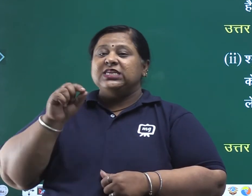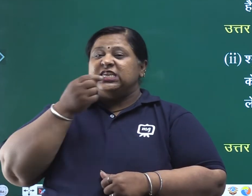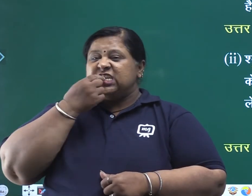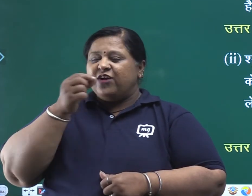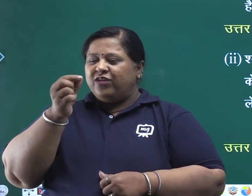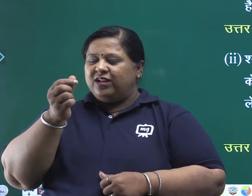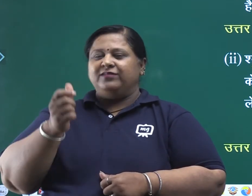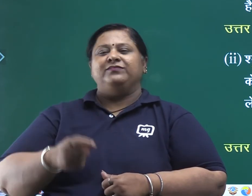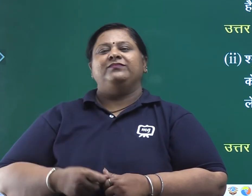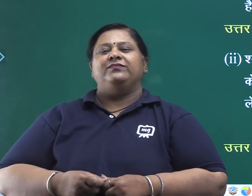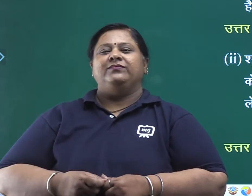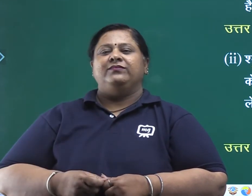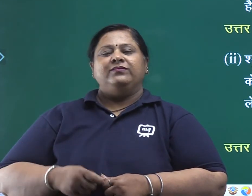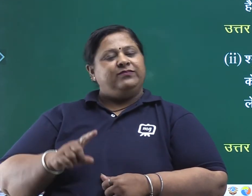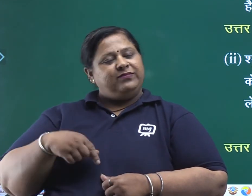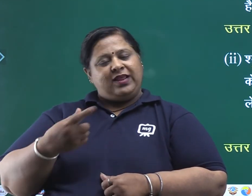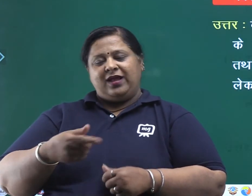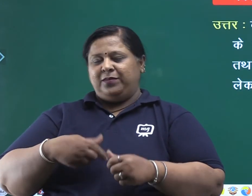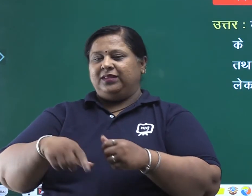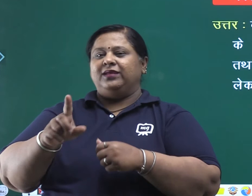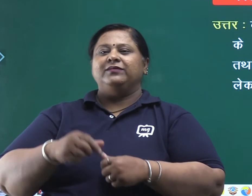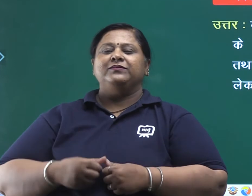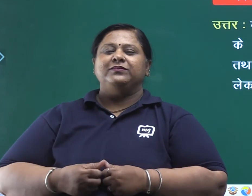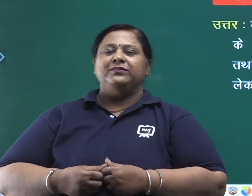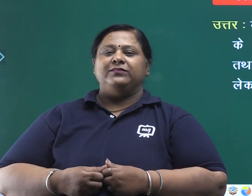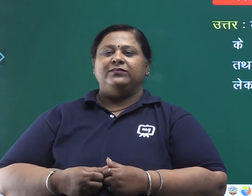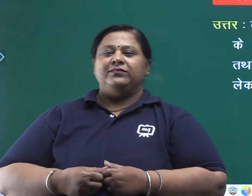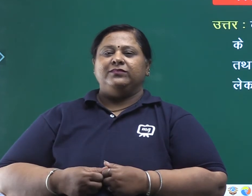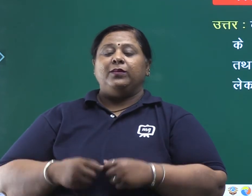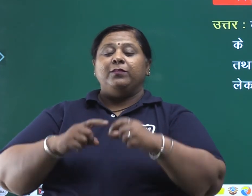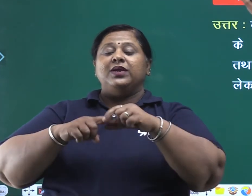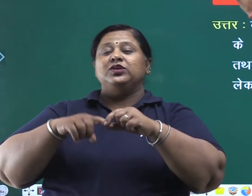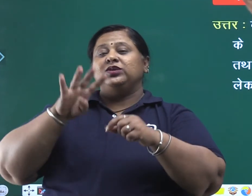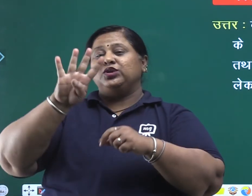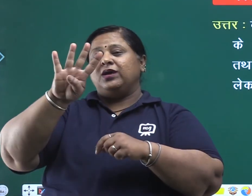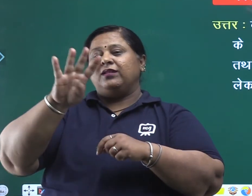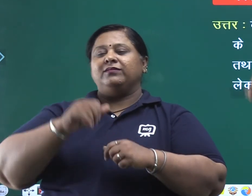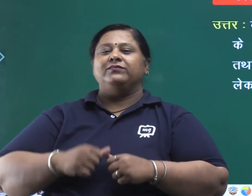चावल। आगे बढ़ते हैं। प्रश्न 4,